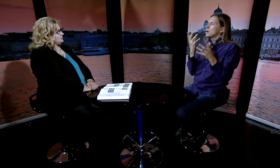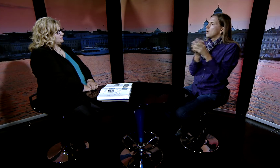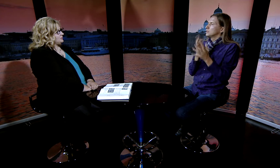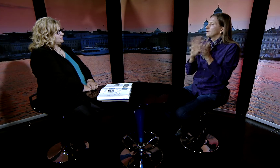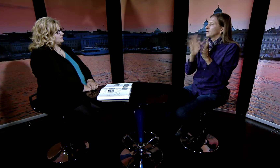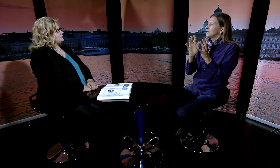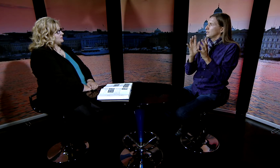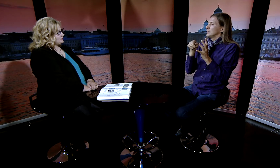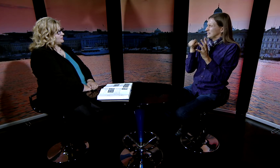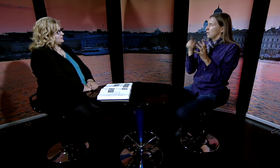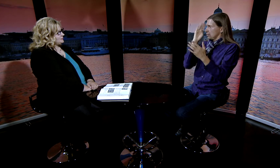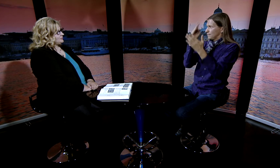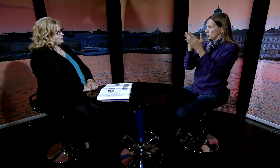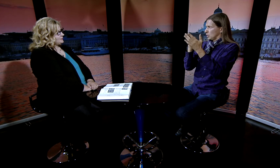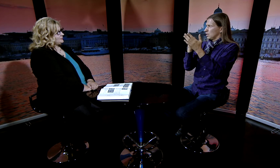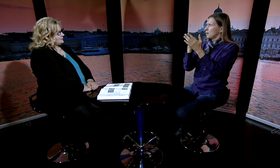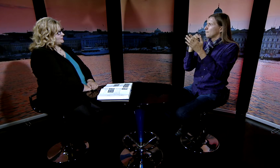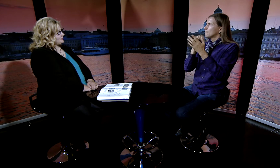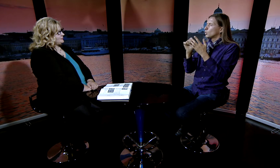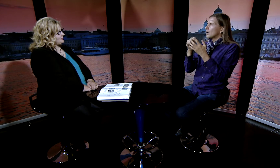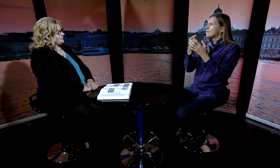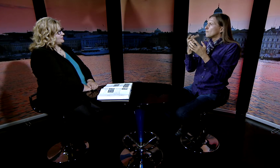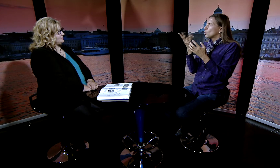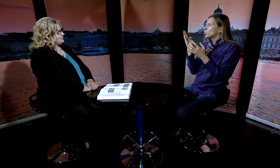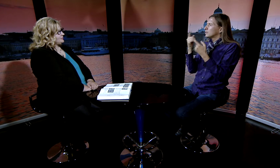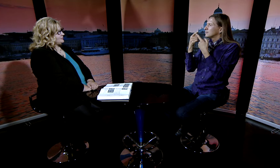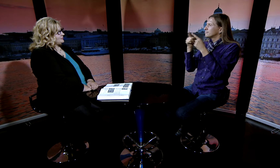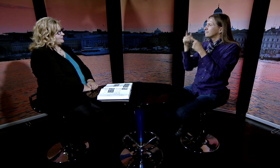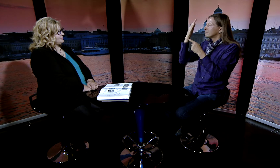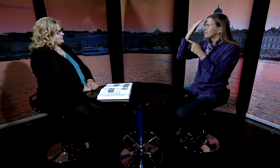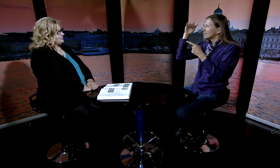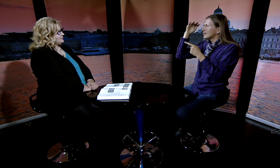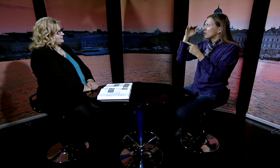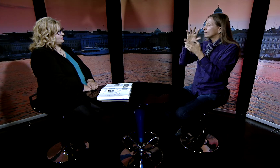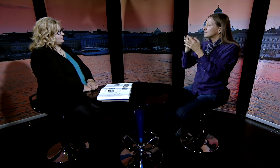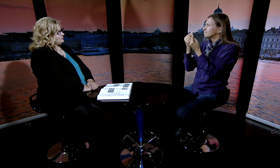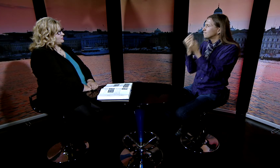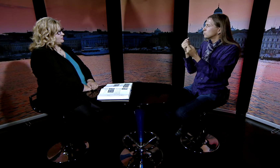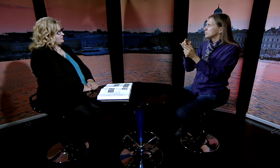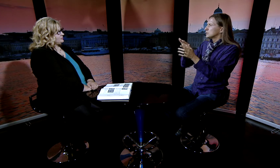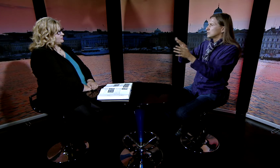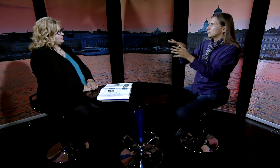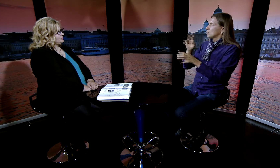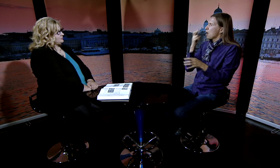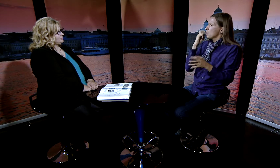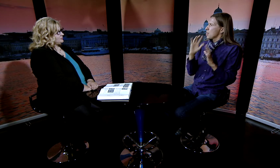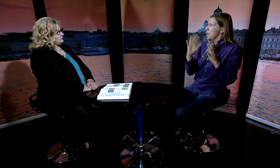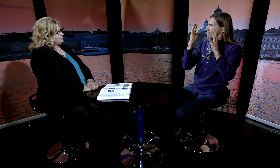Sanakirjatyön pohjaksi haluttiin ottaa sama kuvitustekniikka käyttöön, joka oli 1900-luvun alussa